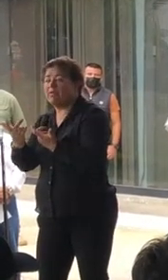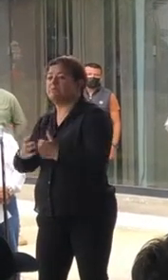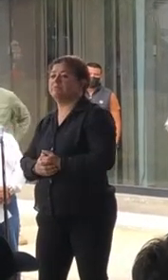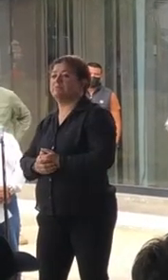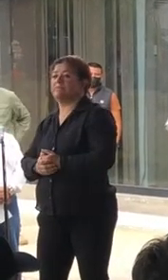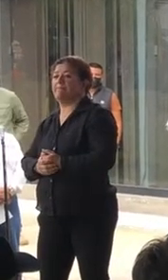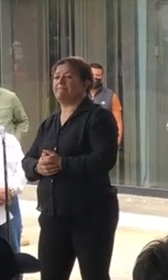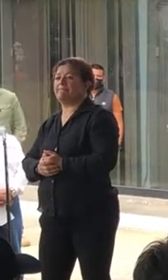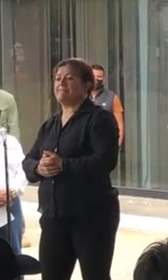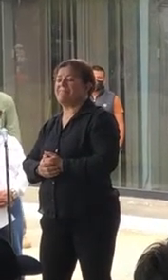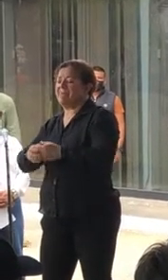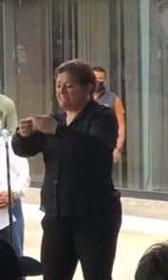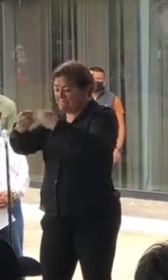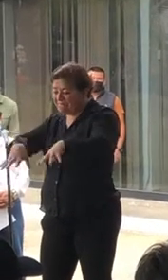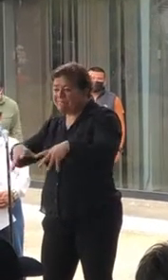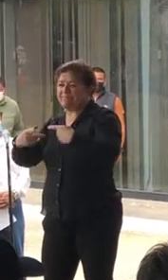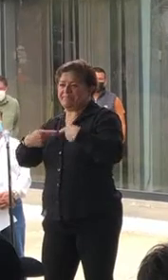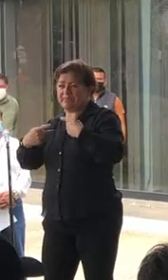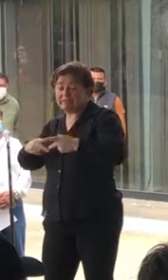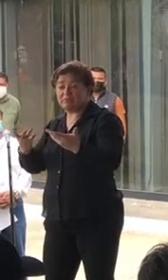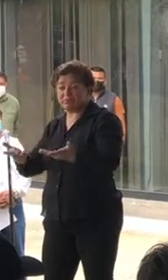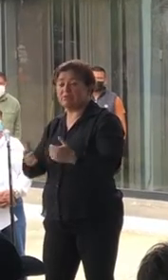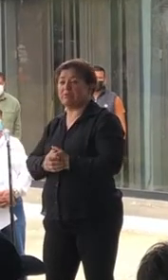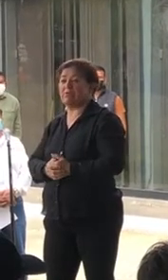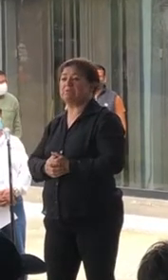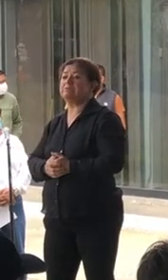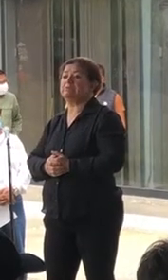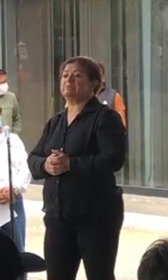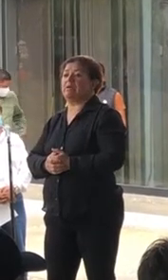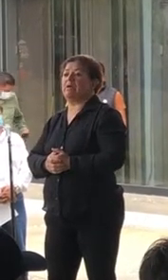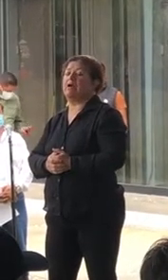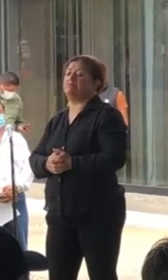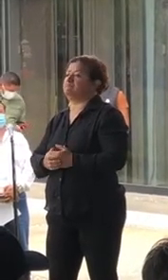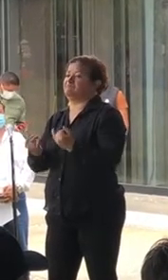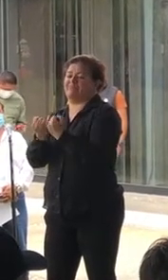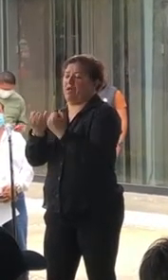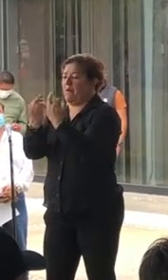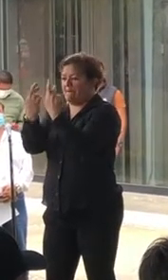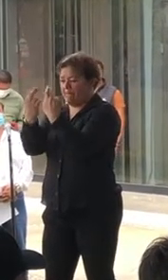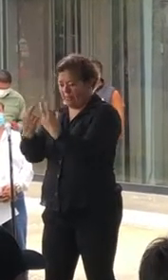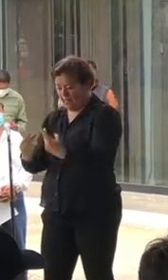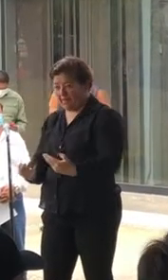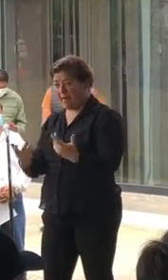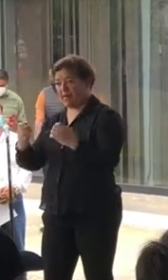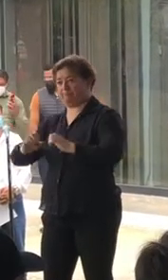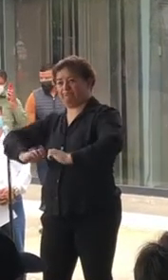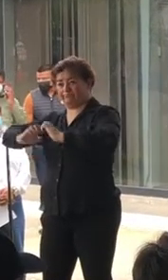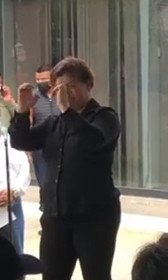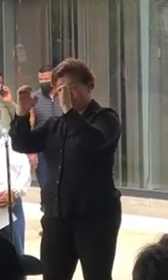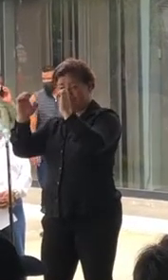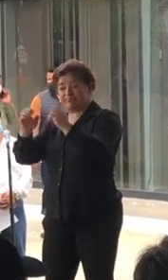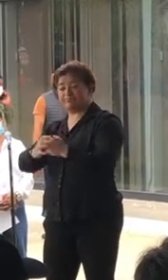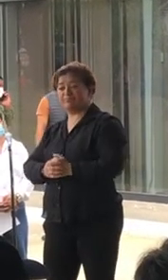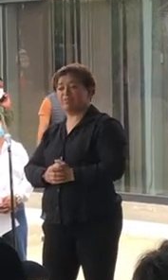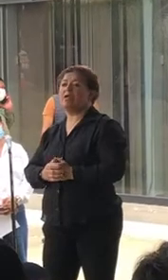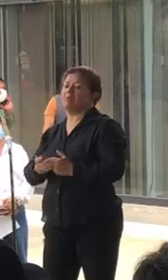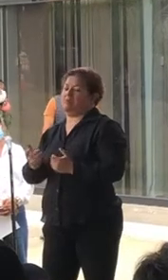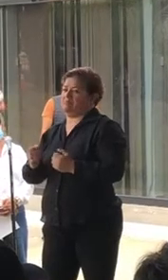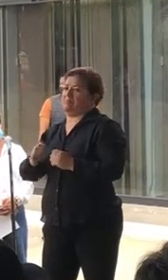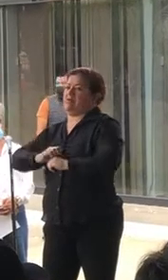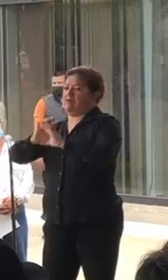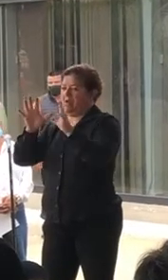o las pérdidas humanas las pérdidas materiales también y desde luego poder ejecutar esta